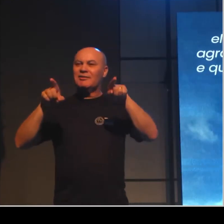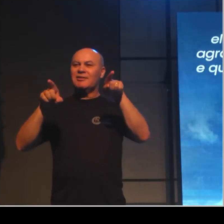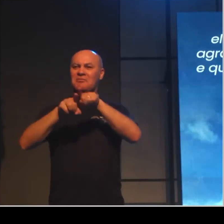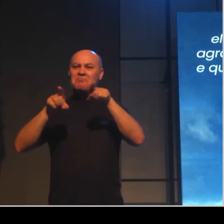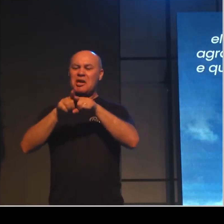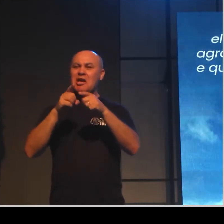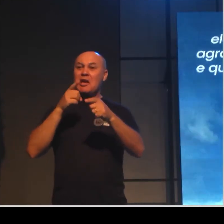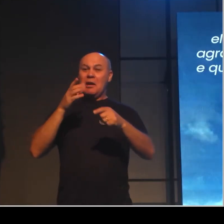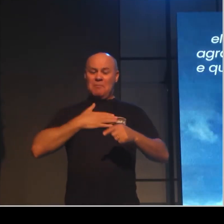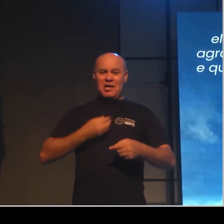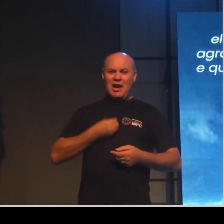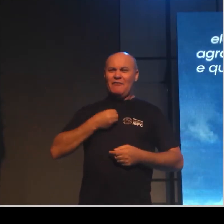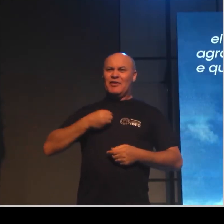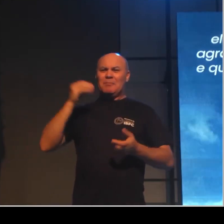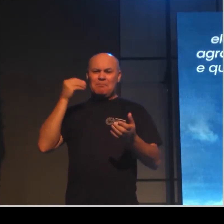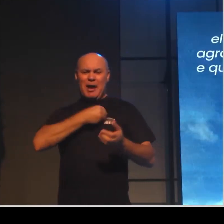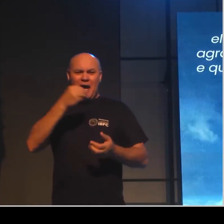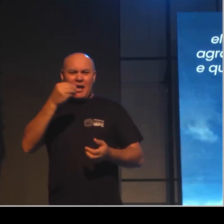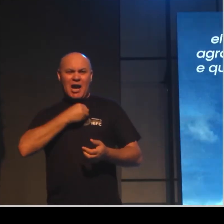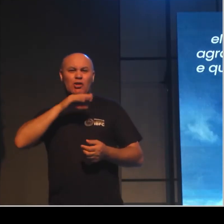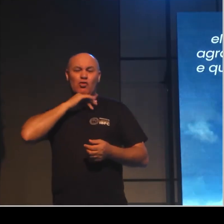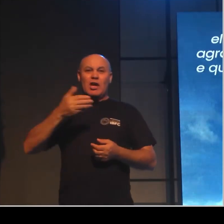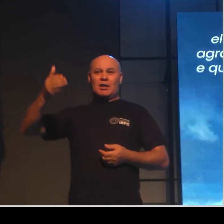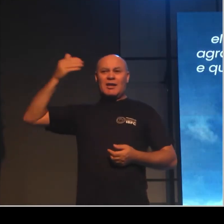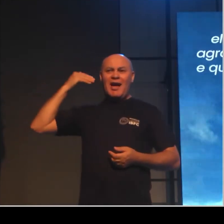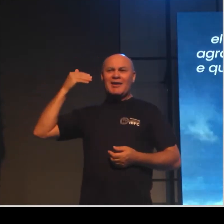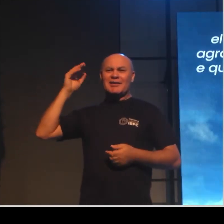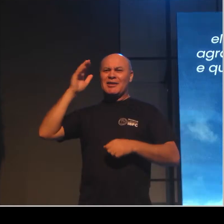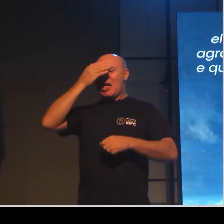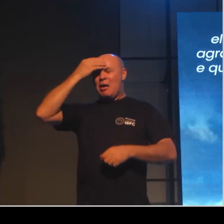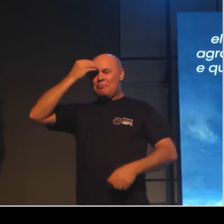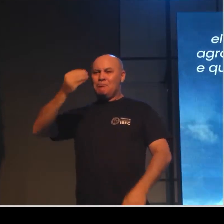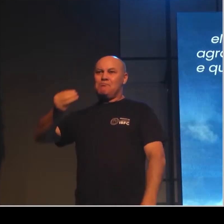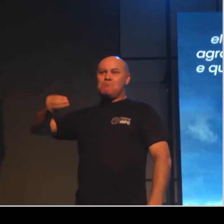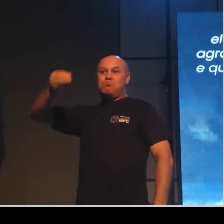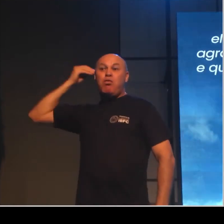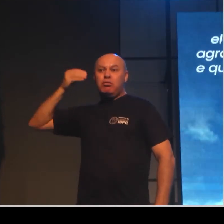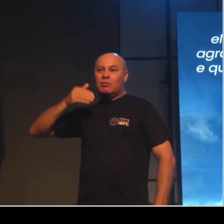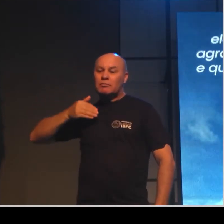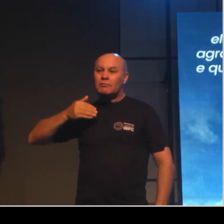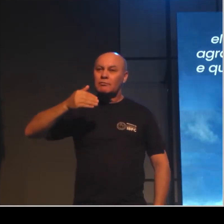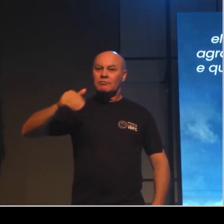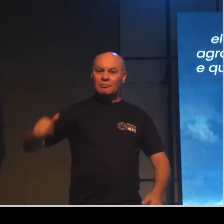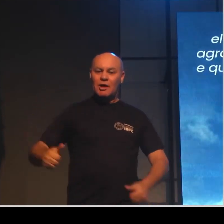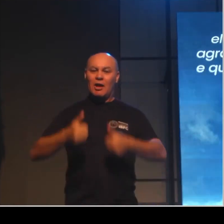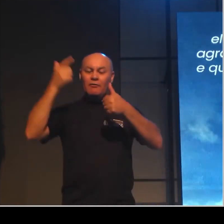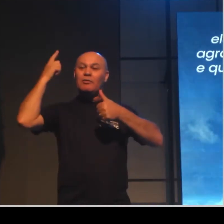vida, mas Ele vem ao meu encontro.